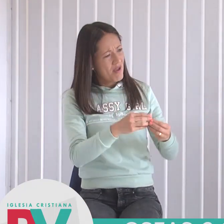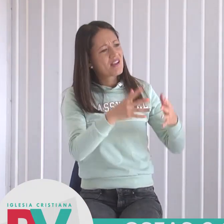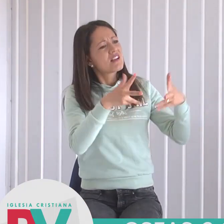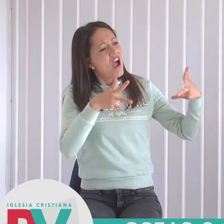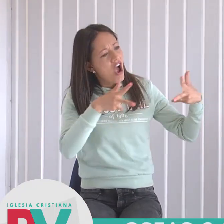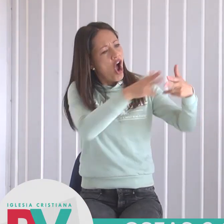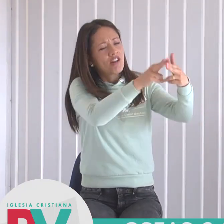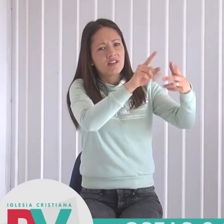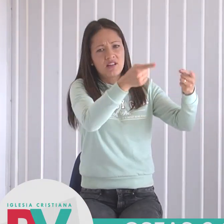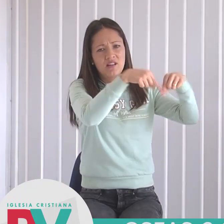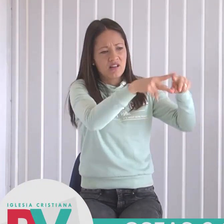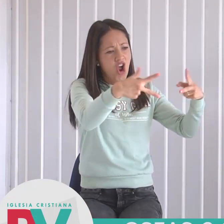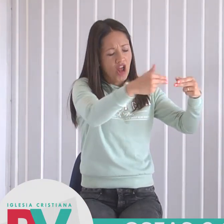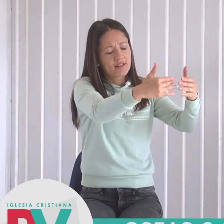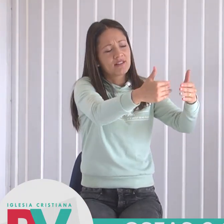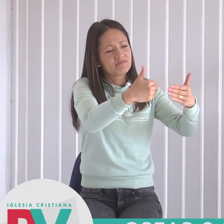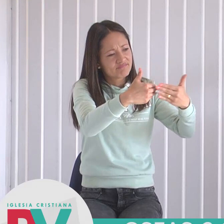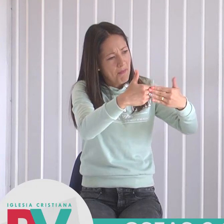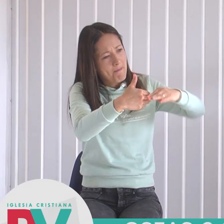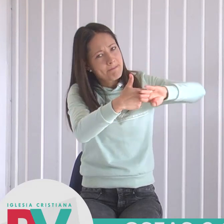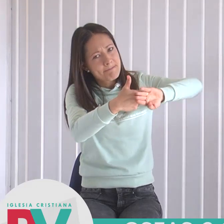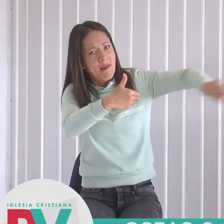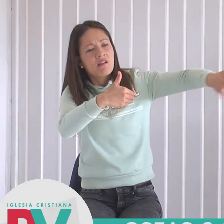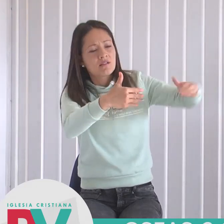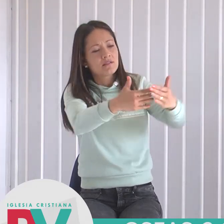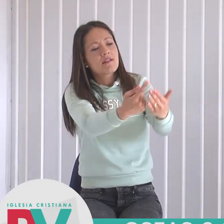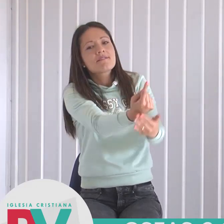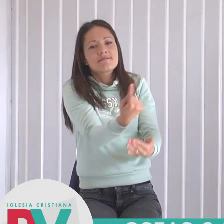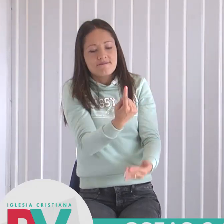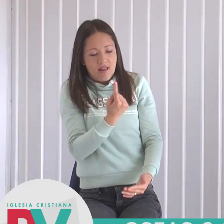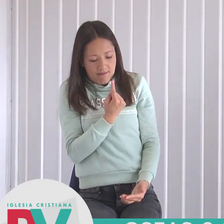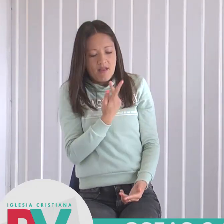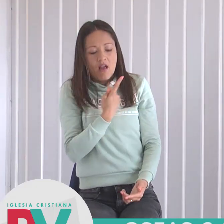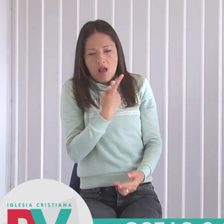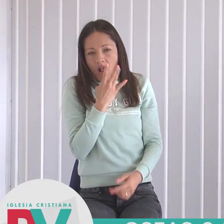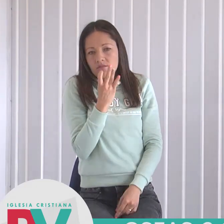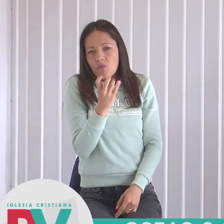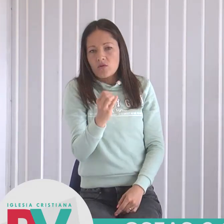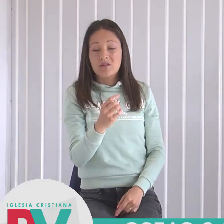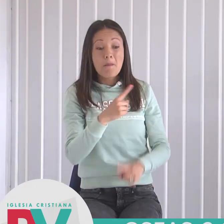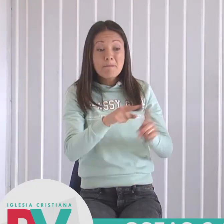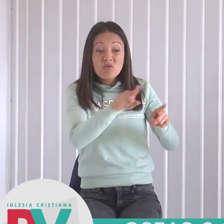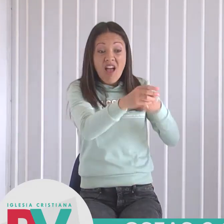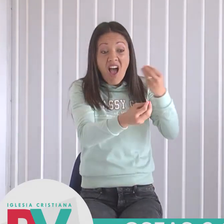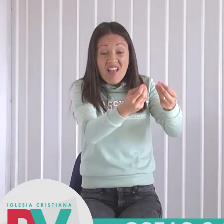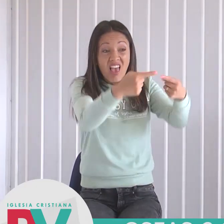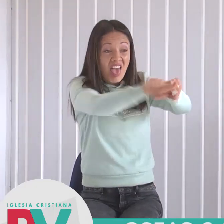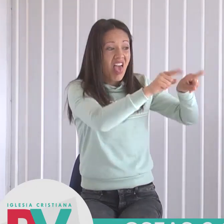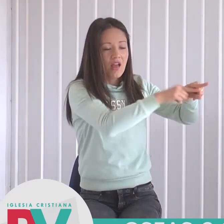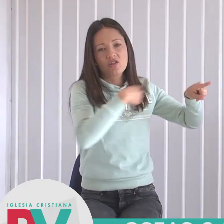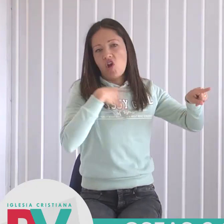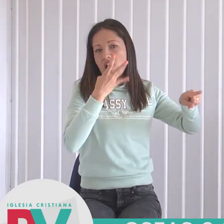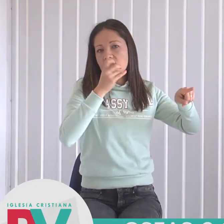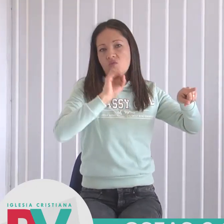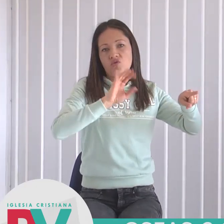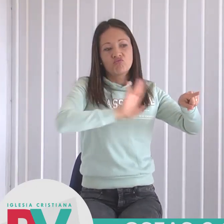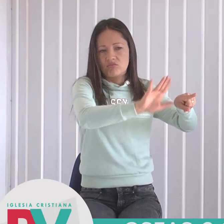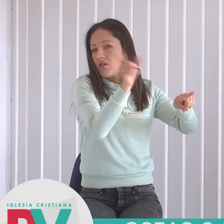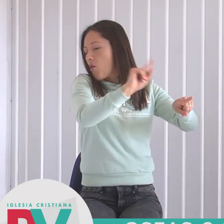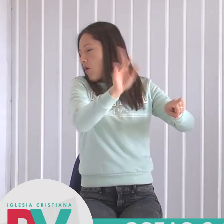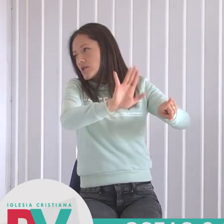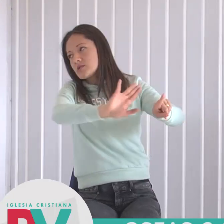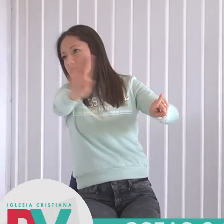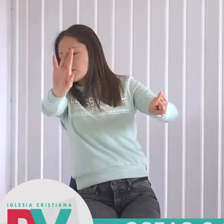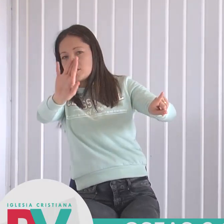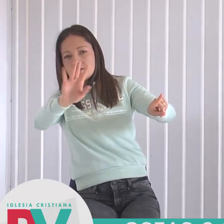vuelva a mí, porque mientras usted esté en esa condición, yo no soy su esposo. Es decir, no hay pacto entre usted y yo.